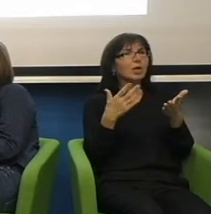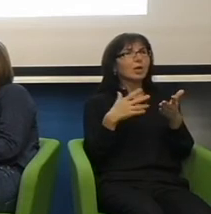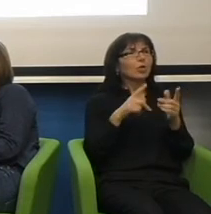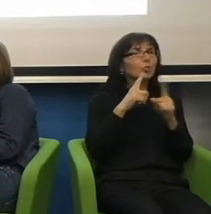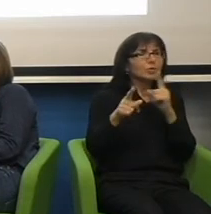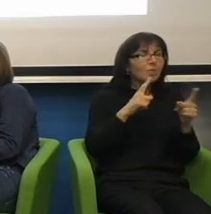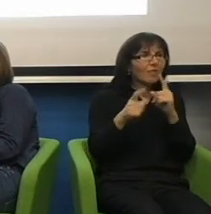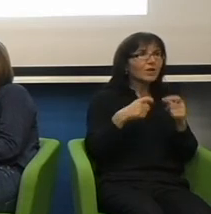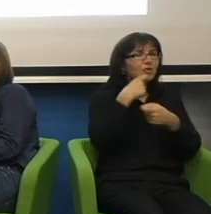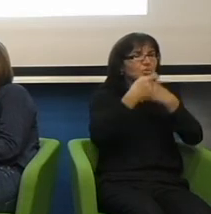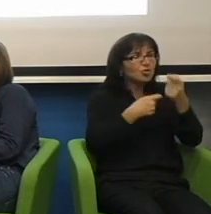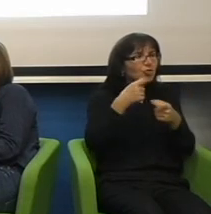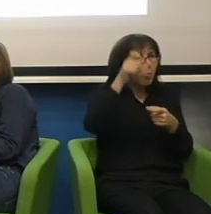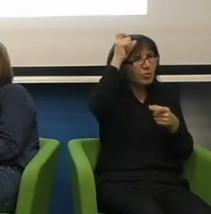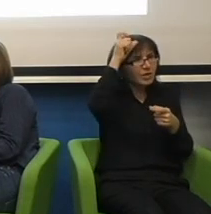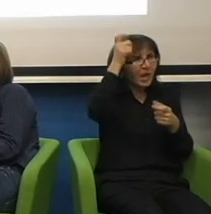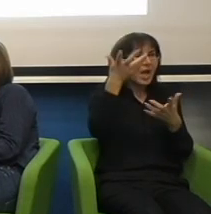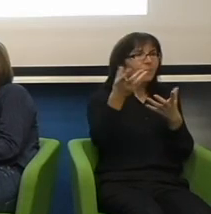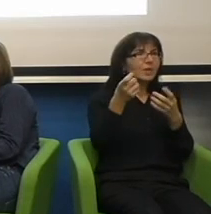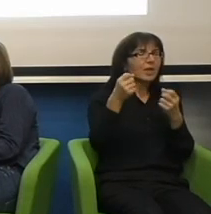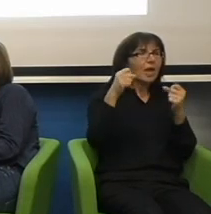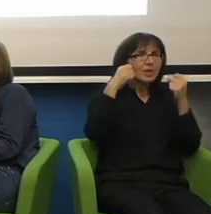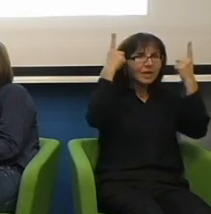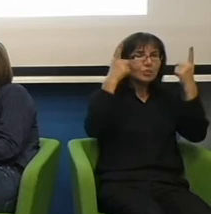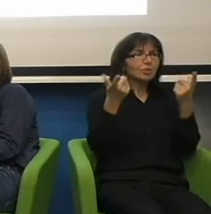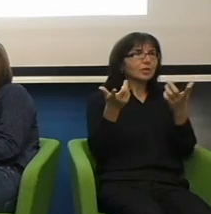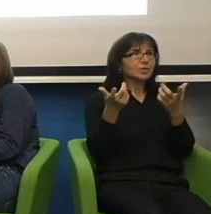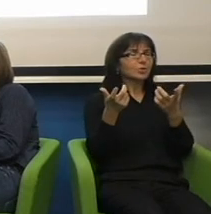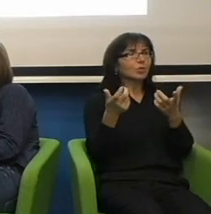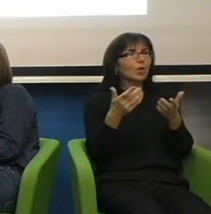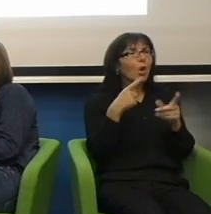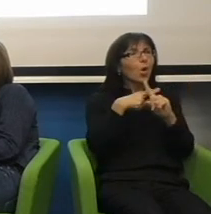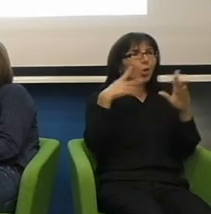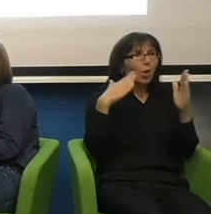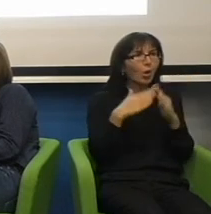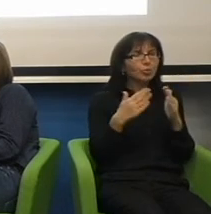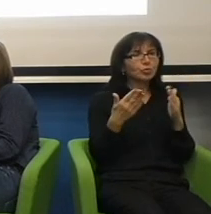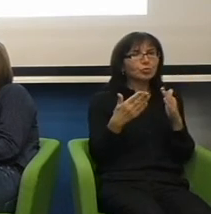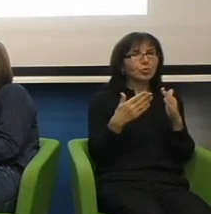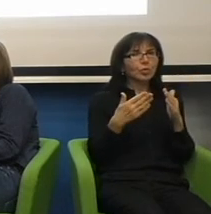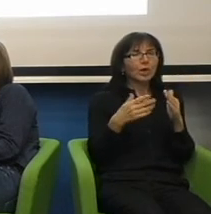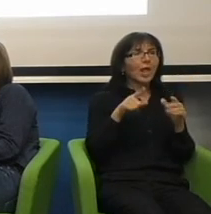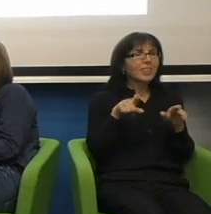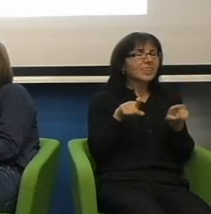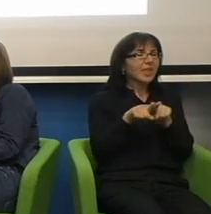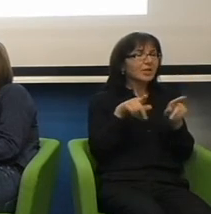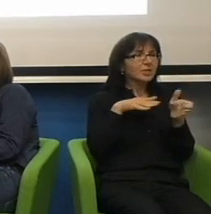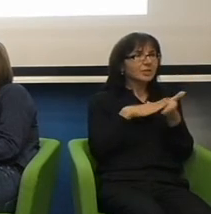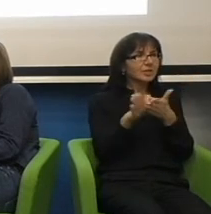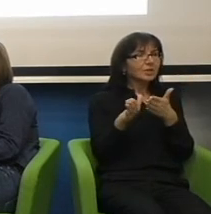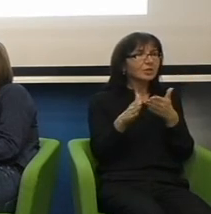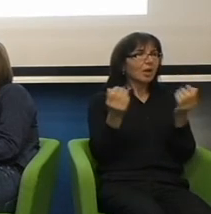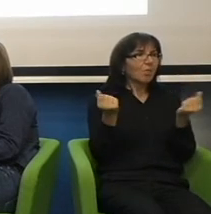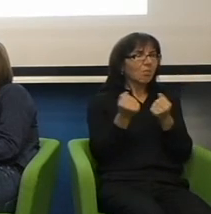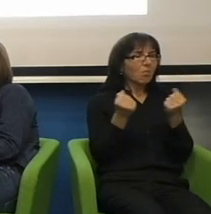serca i robotników, i intelektualistów, i Kościół, który gdzieś, prawda, też tutaj zaczyna bardzo mocno w